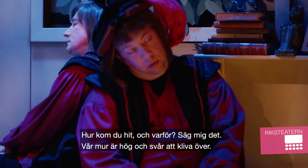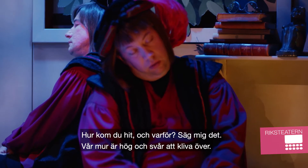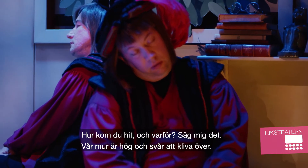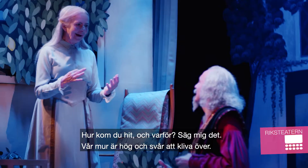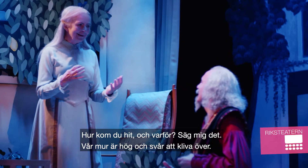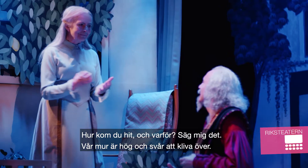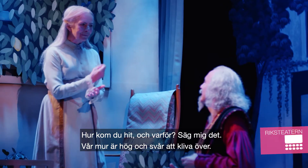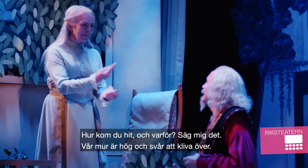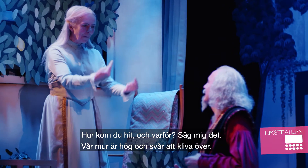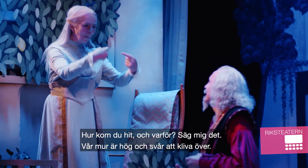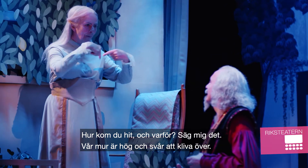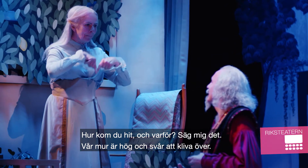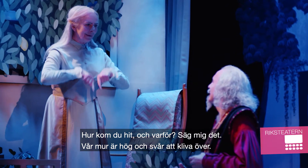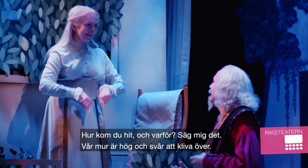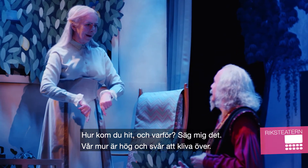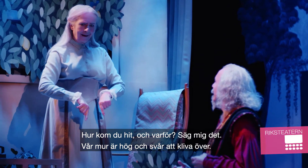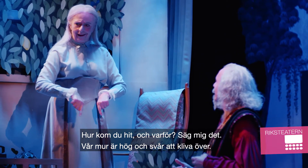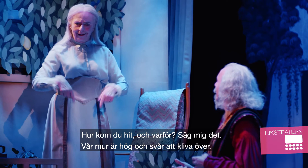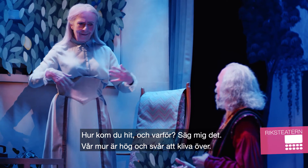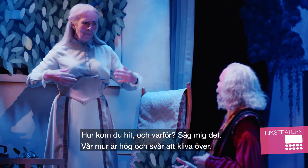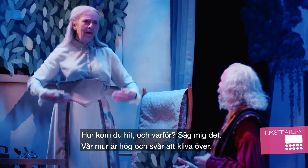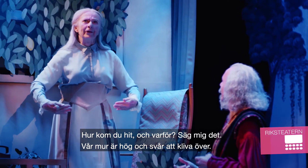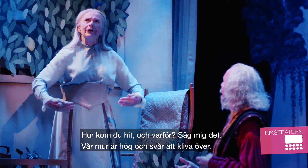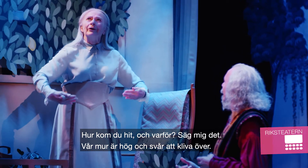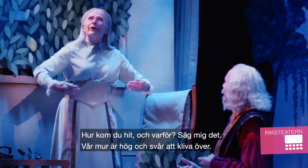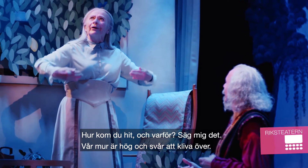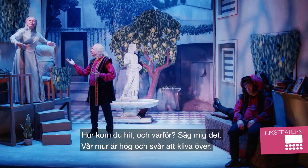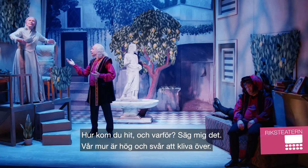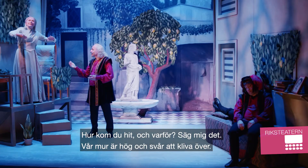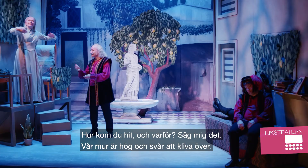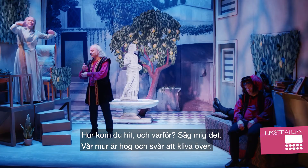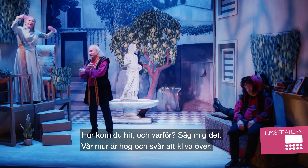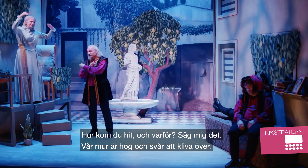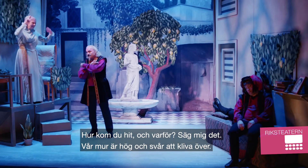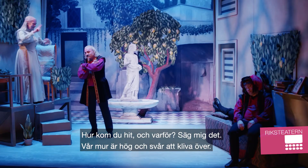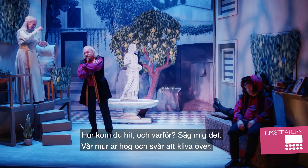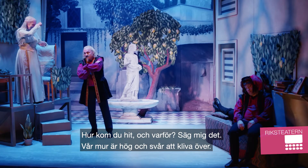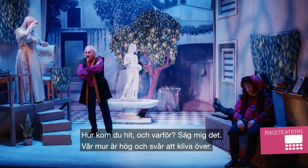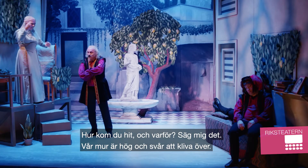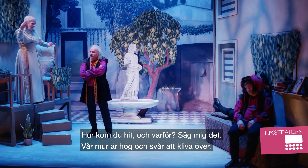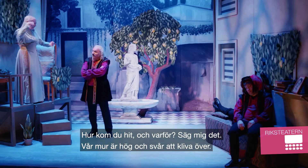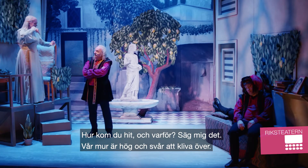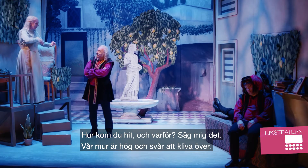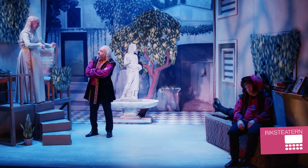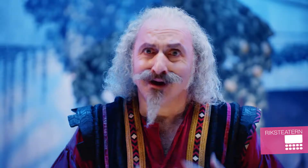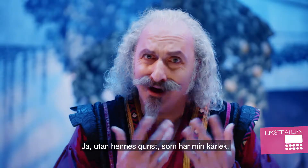Hur kom du hit? Och varför? Säg mig det. Vår mur är hög och svår att kliva över.